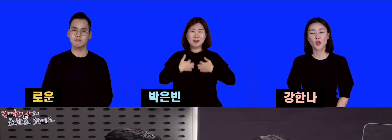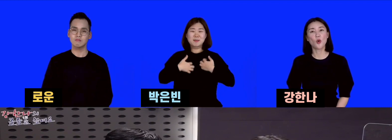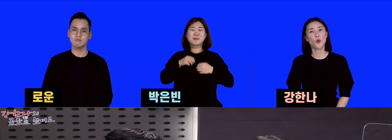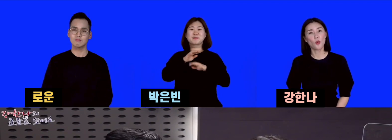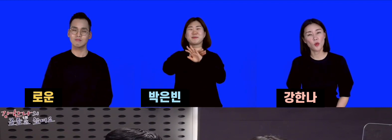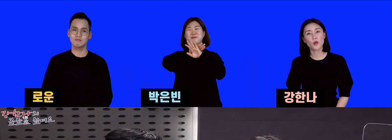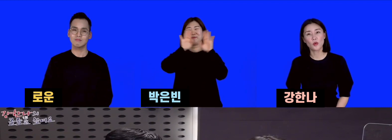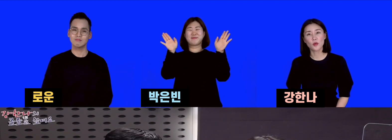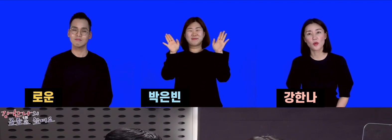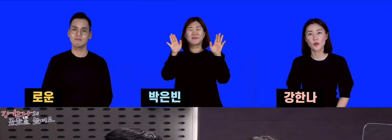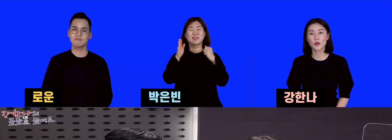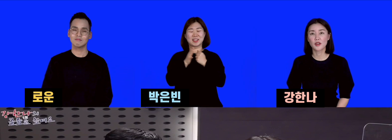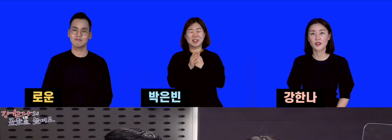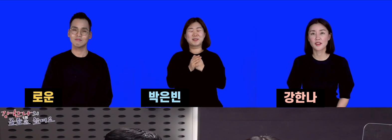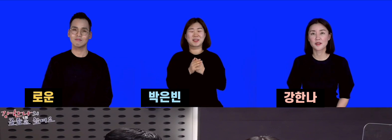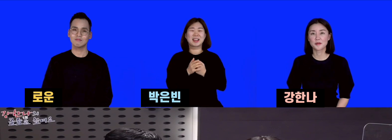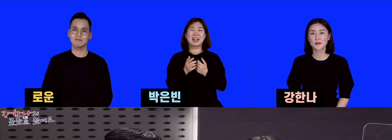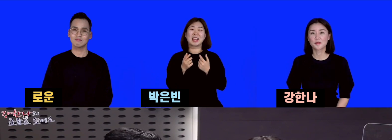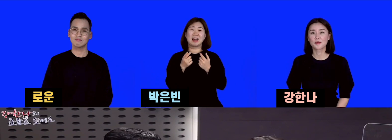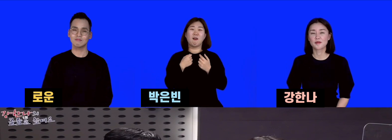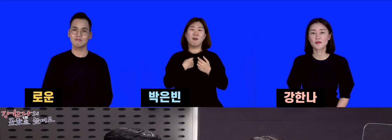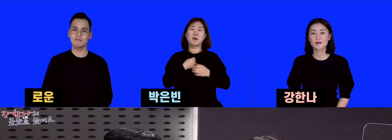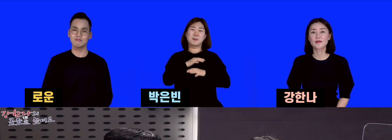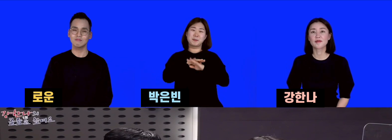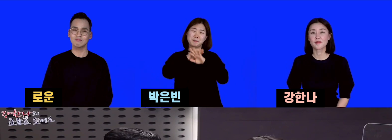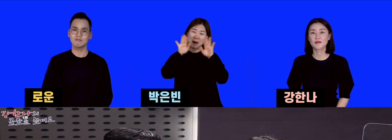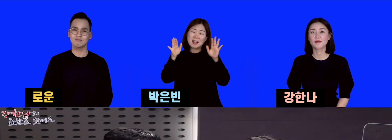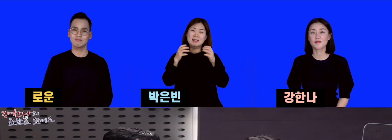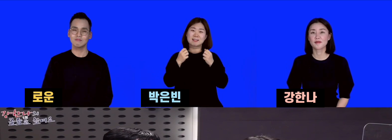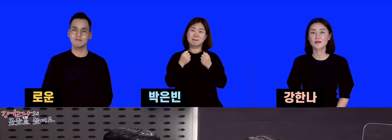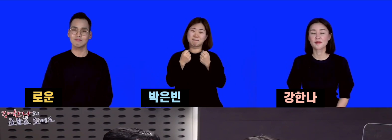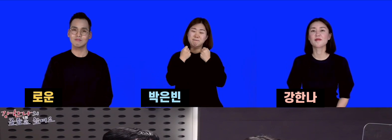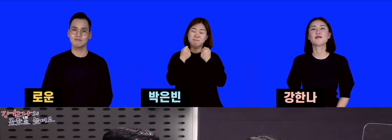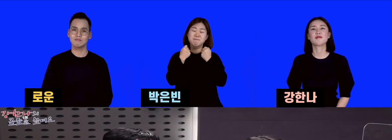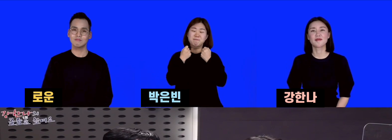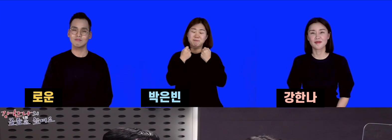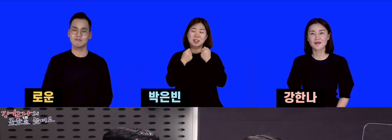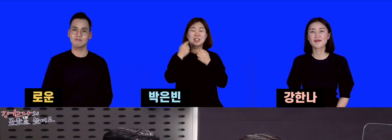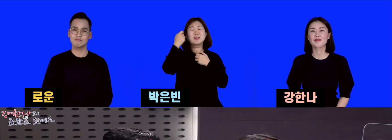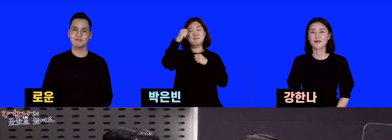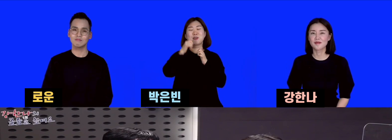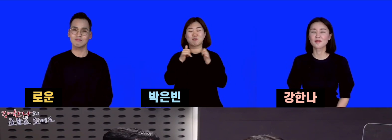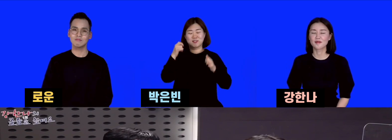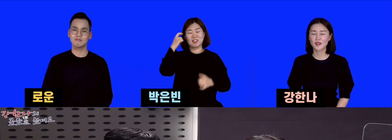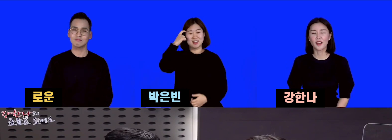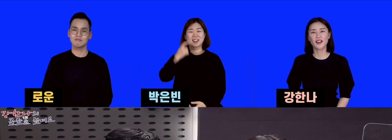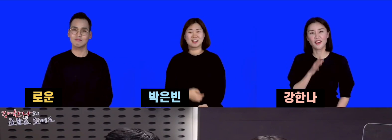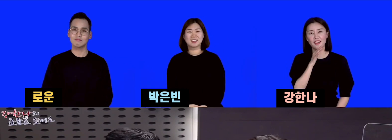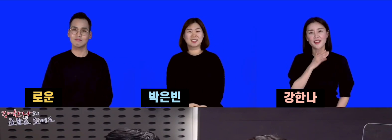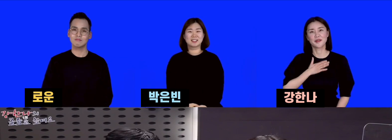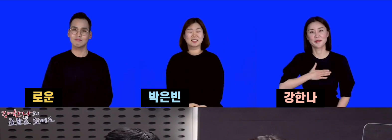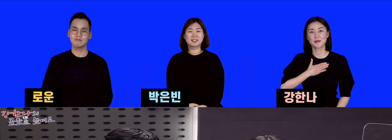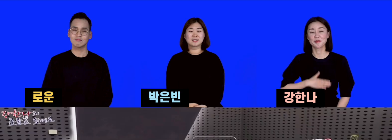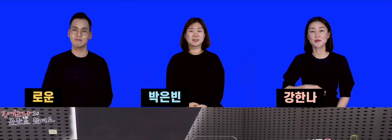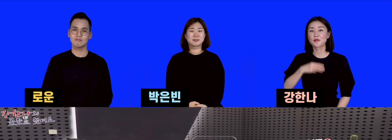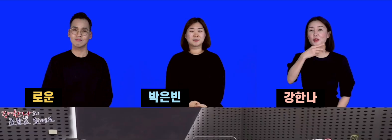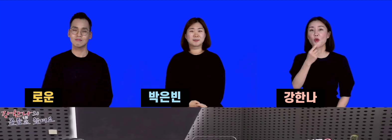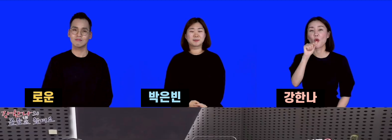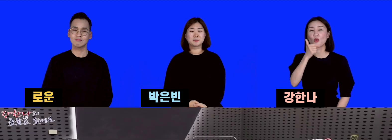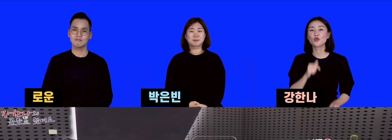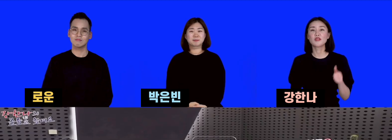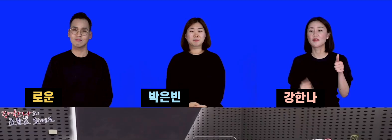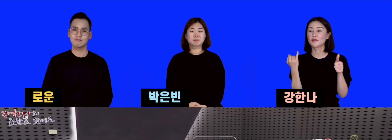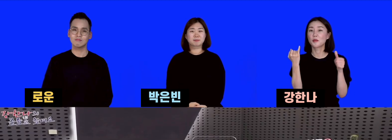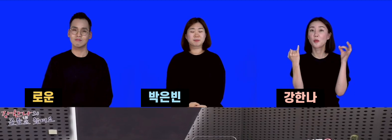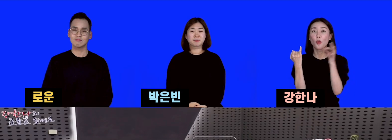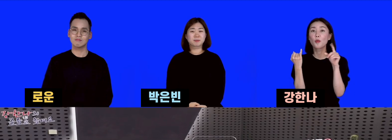쾌활했어요 그래서 되게 유쾌한 좋은 에너지를 뿜뿜하는 배우라고 생각했었습니다 아 그러셨구나 로우씨는